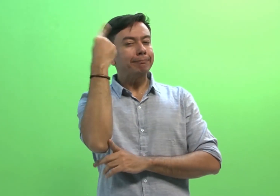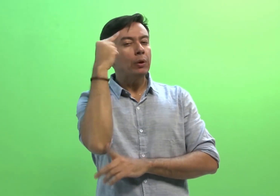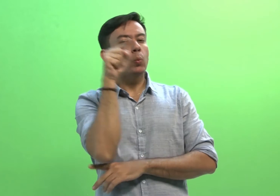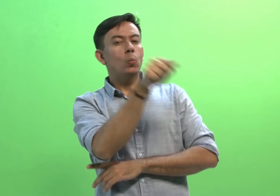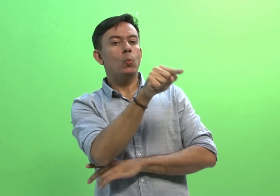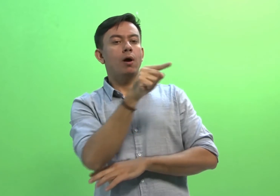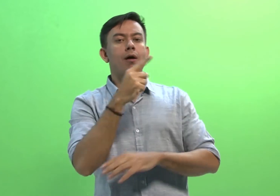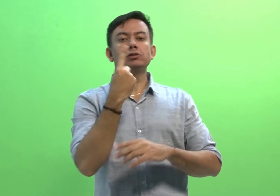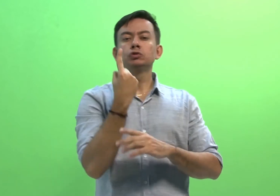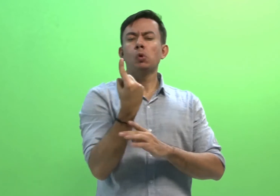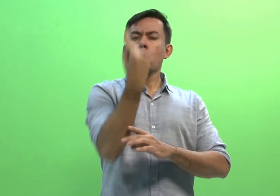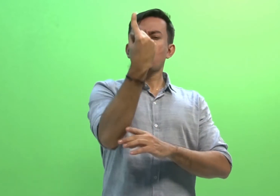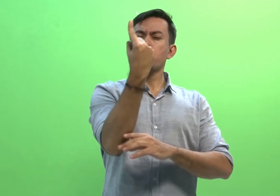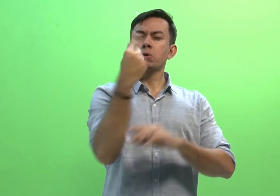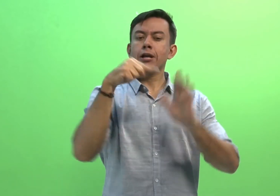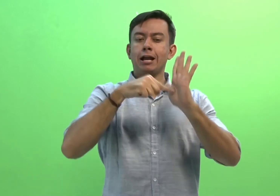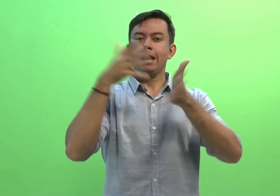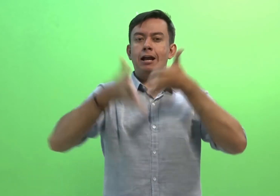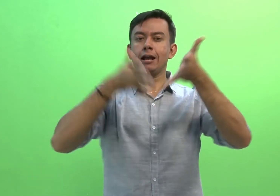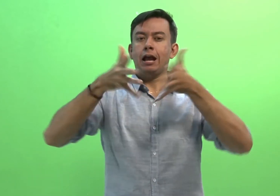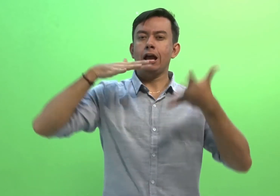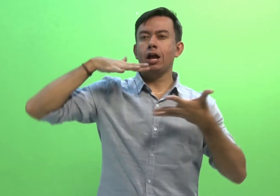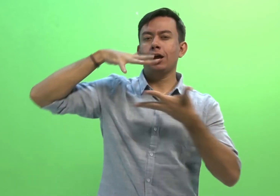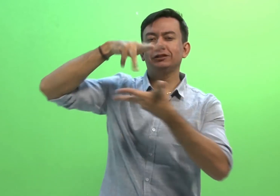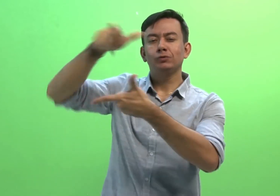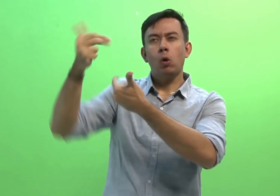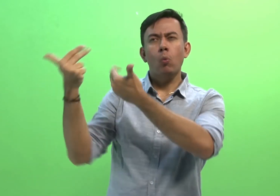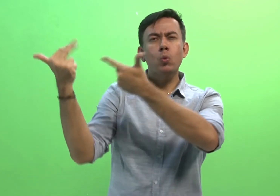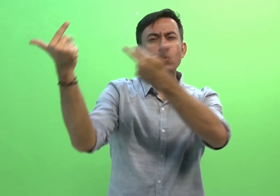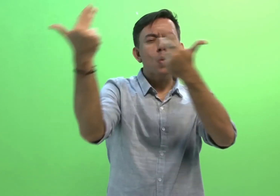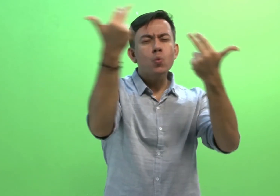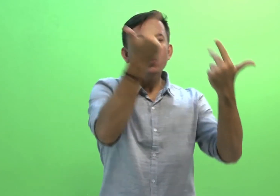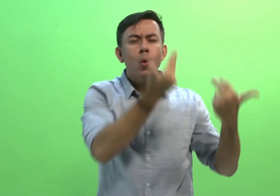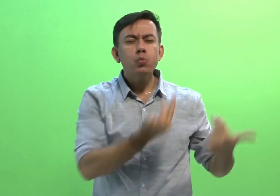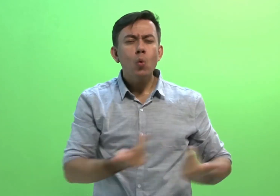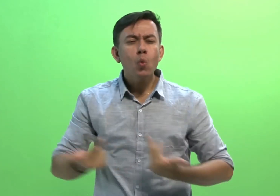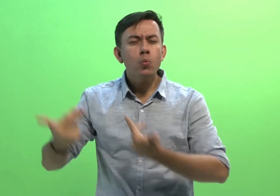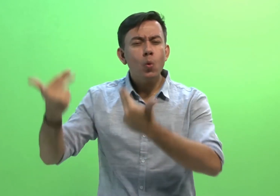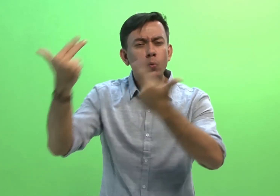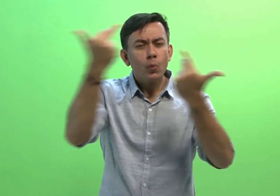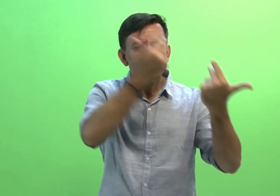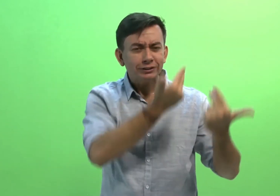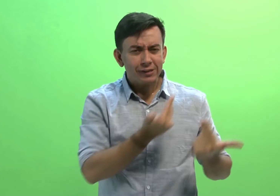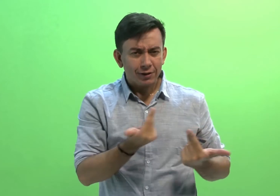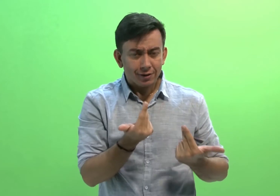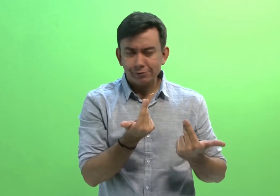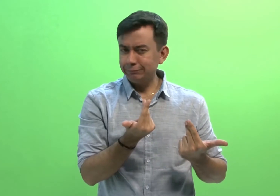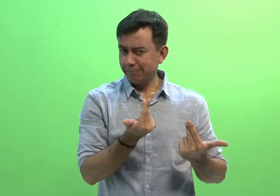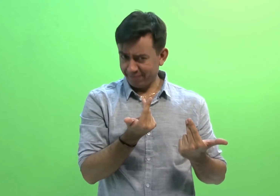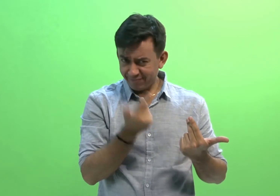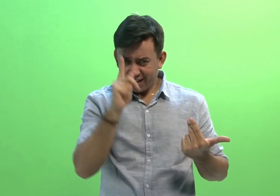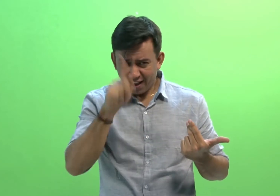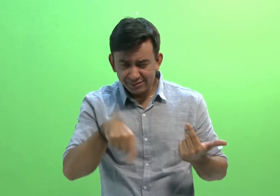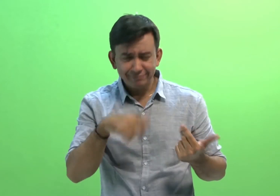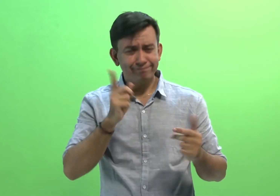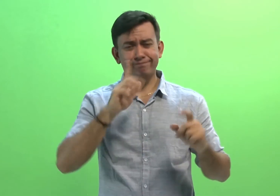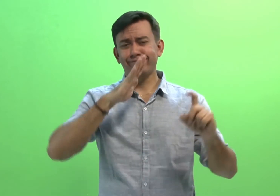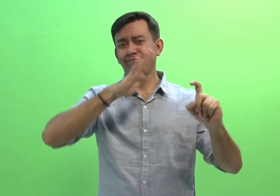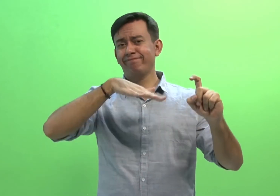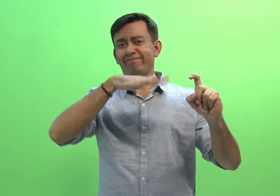que a língua de sinais seja uma língua universal. Todos os países com a mesma língua. É possível? É outro